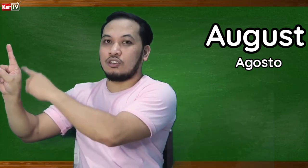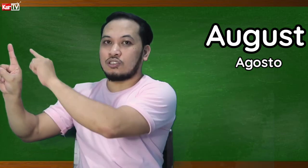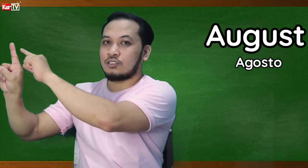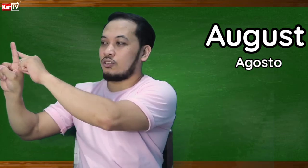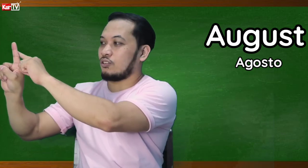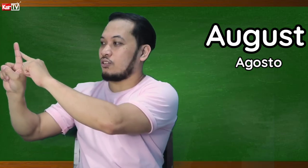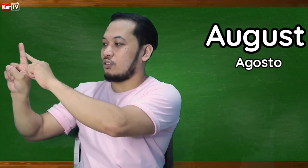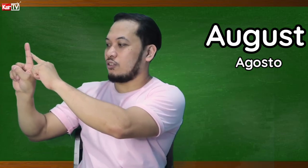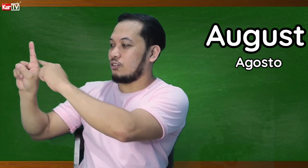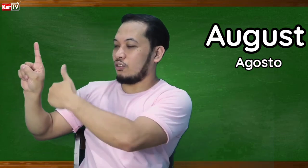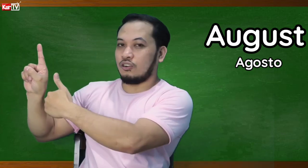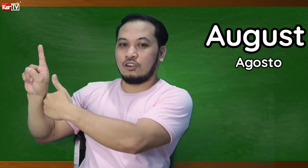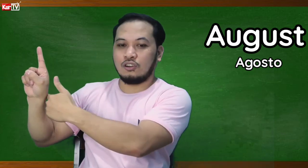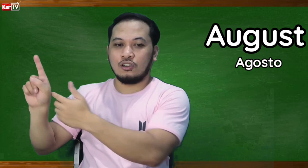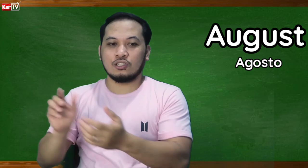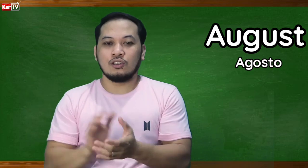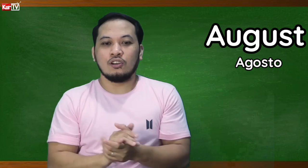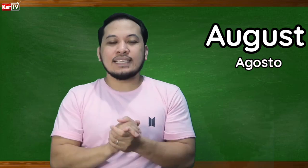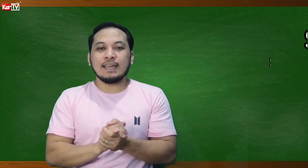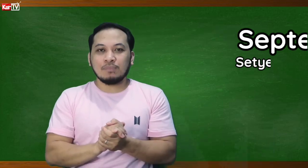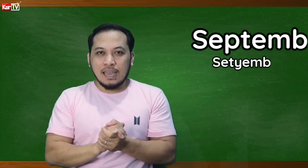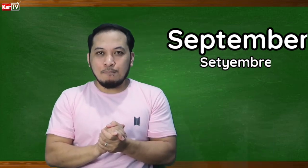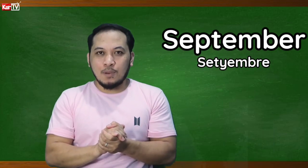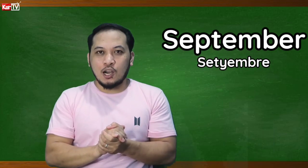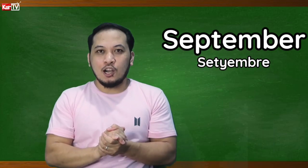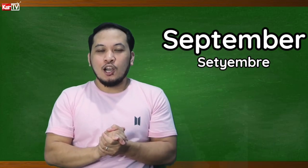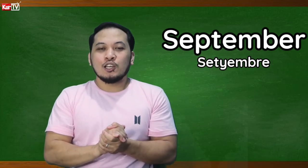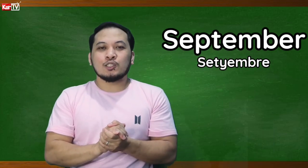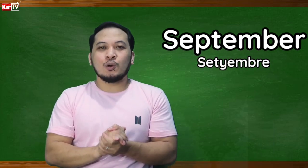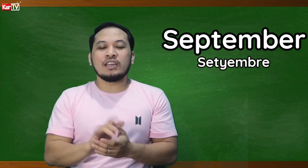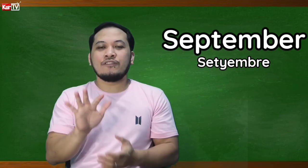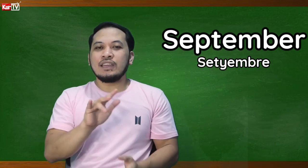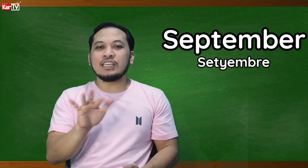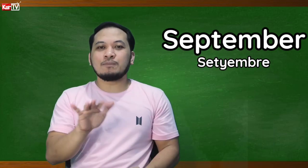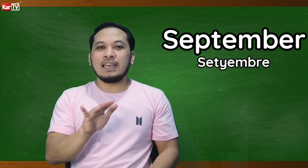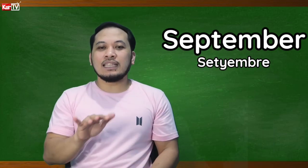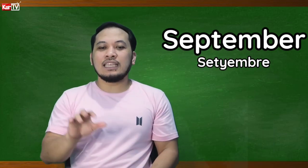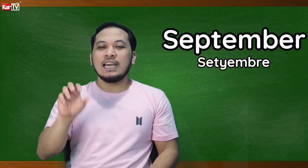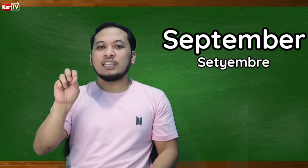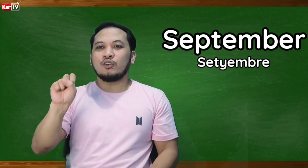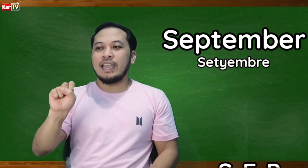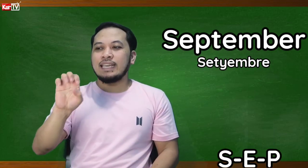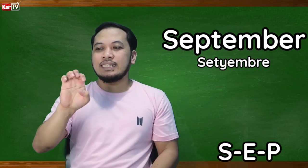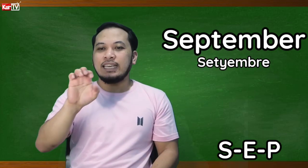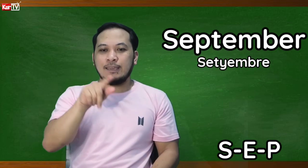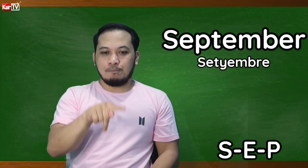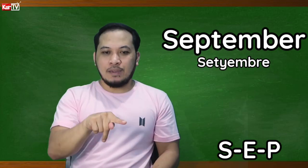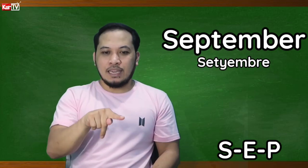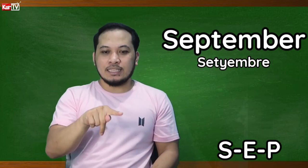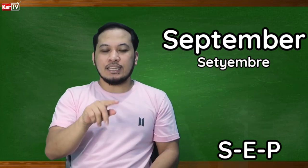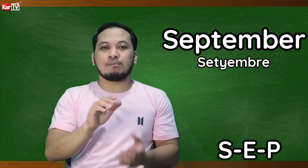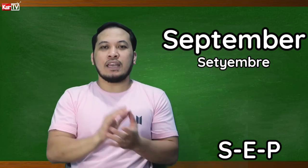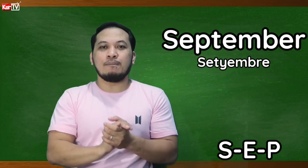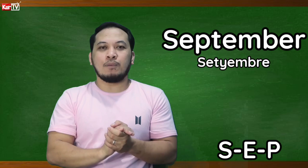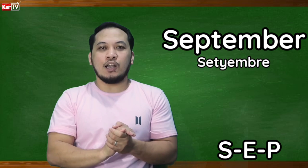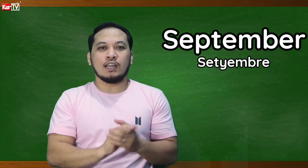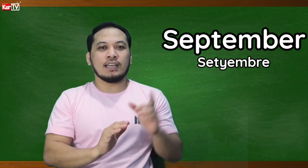August. August. September. So, i-fingerspell lang din natin yung S-E-P. September.